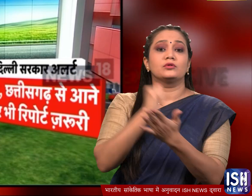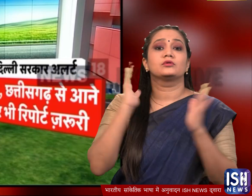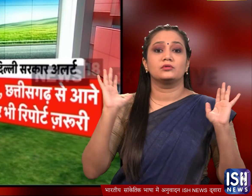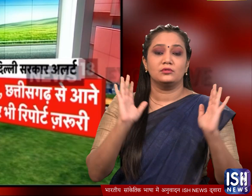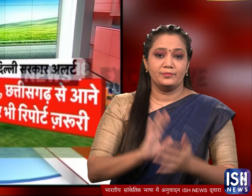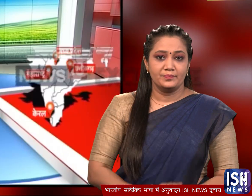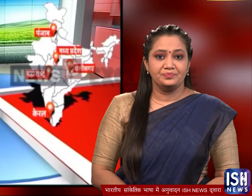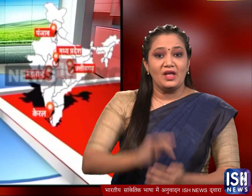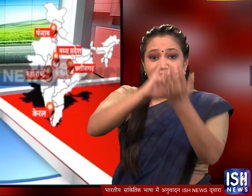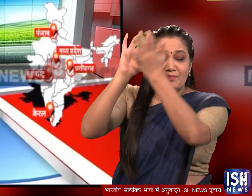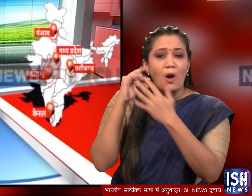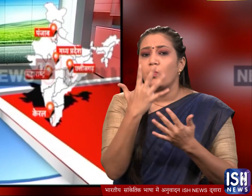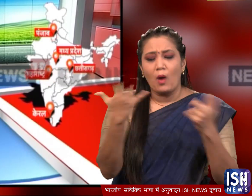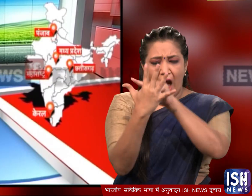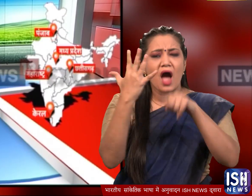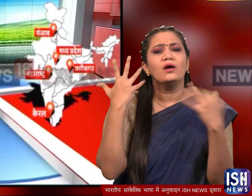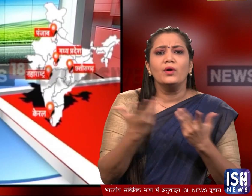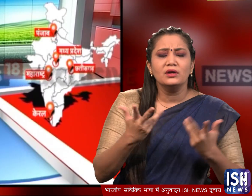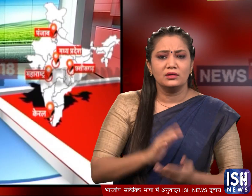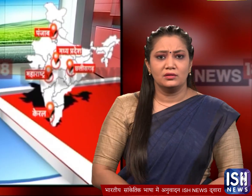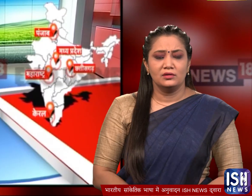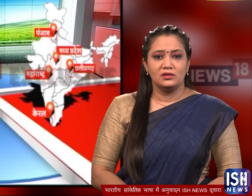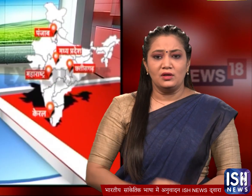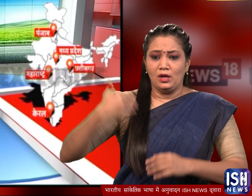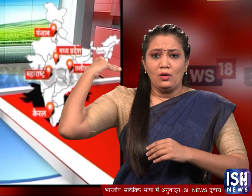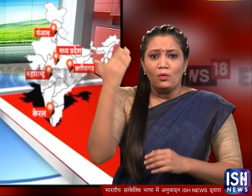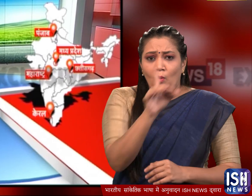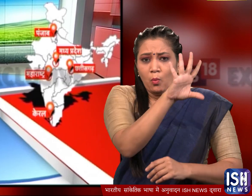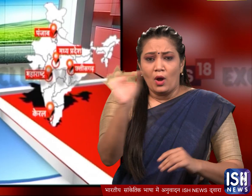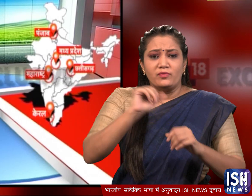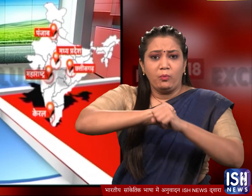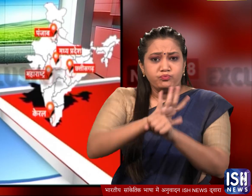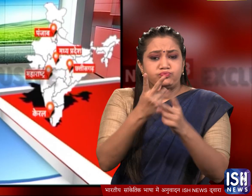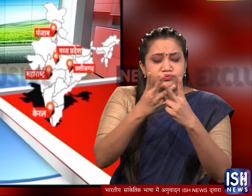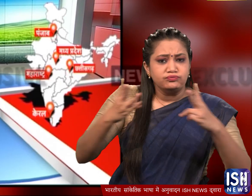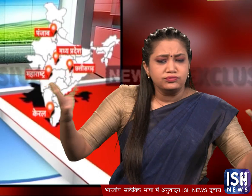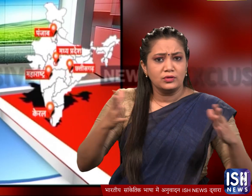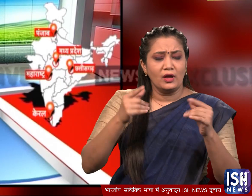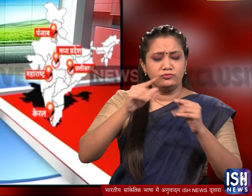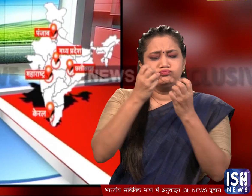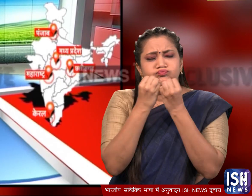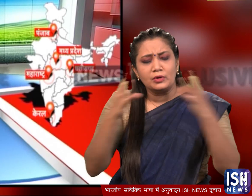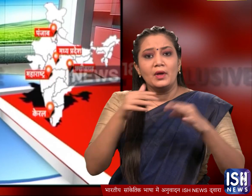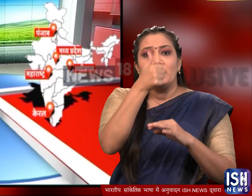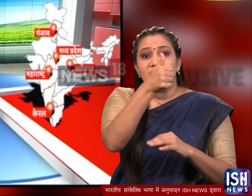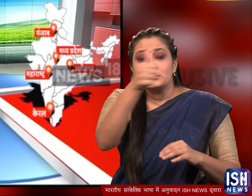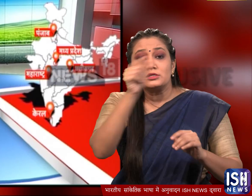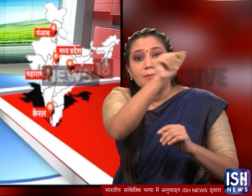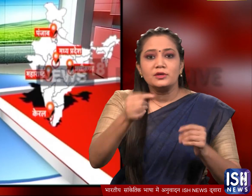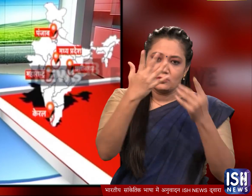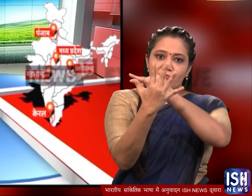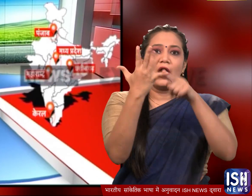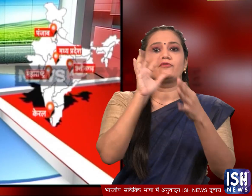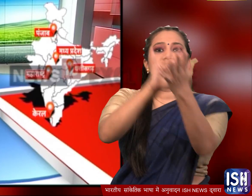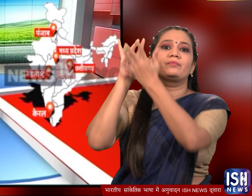इन 5 राज्यों से आने वालों पर सख्ती इसलिए करने की तैयारी है क्योंकि बीते एक हफ्ते में जो कोरोना मरीज सामने आए उनमें